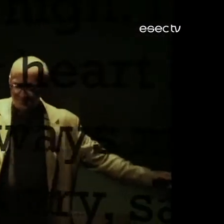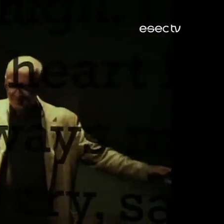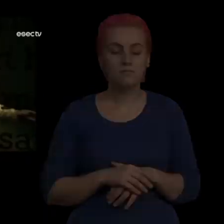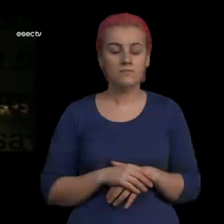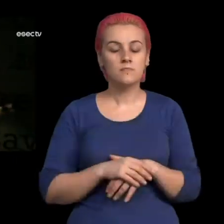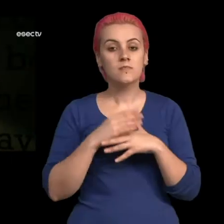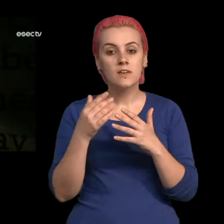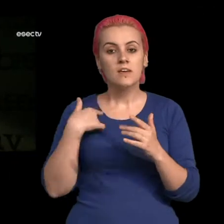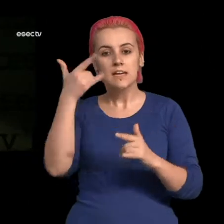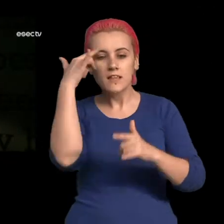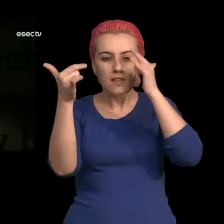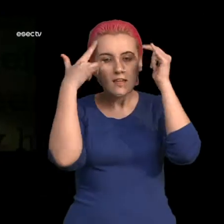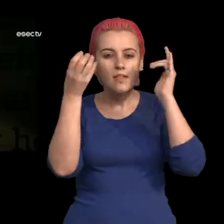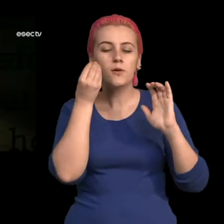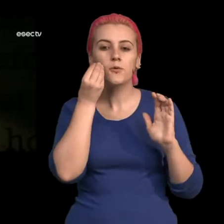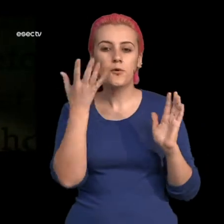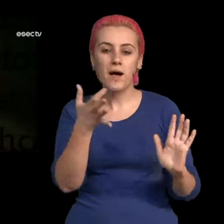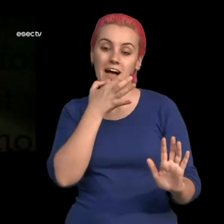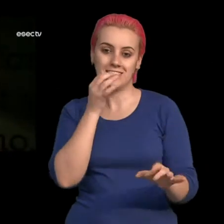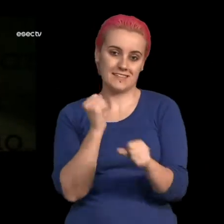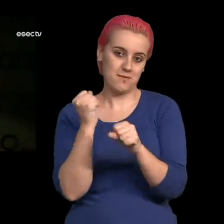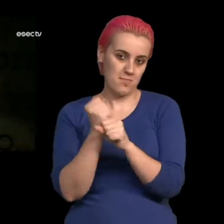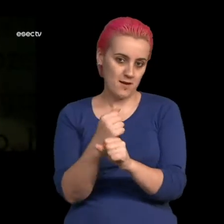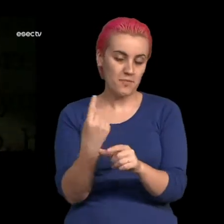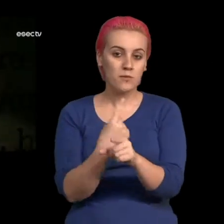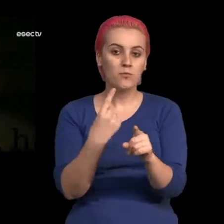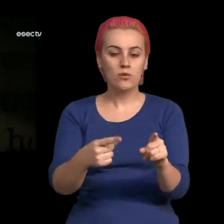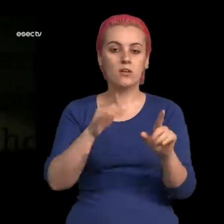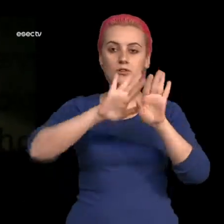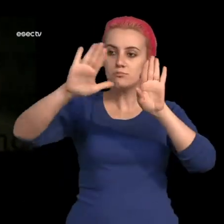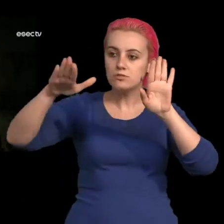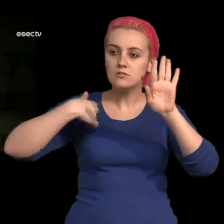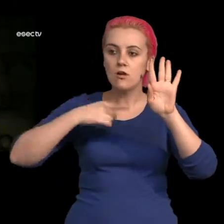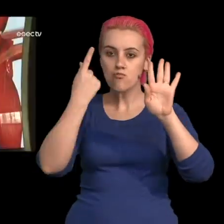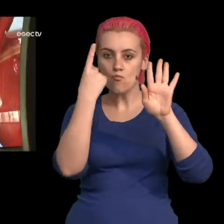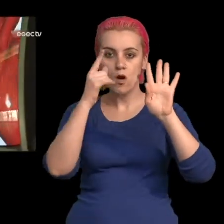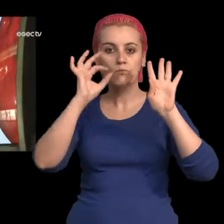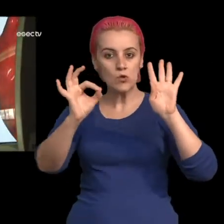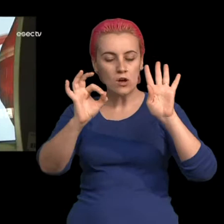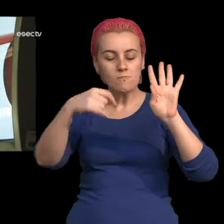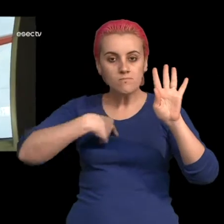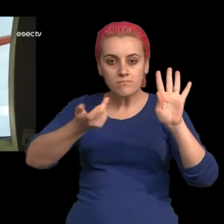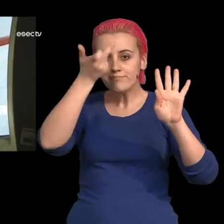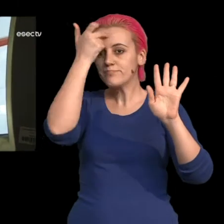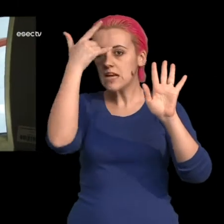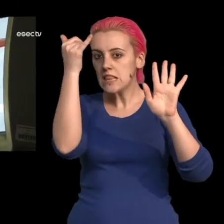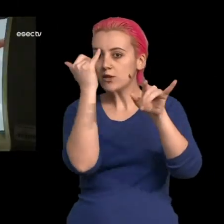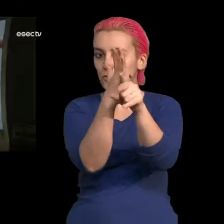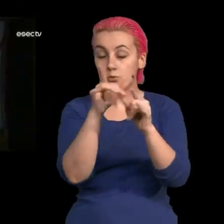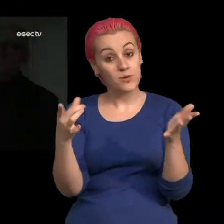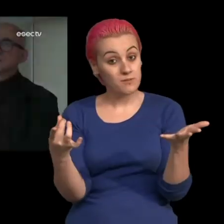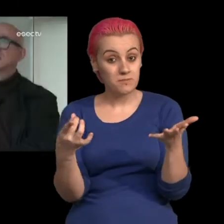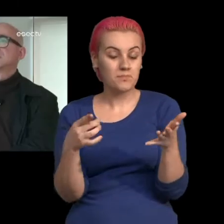O que ajuda muito a ter ideias é trabalhar. Normalmente as ideias nascem de umas exposições para as outras, não é? E por